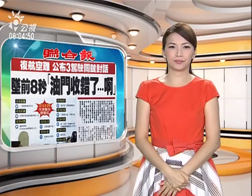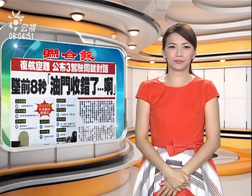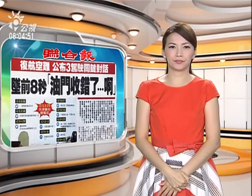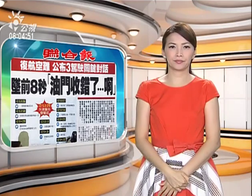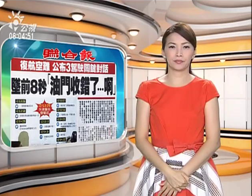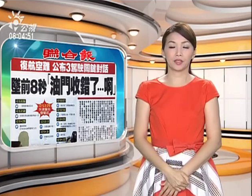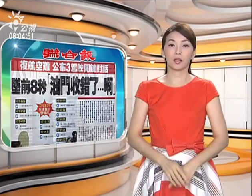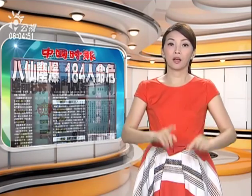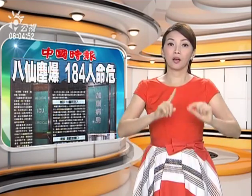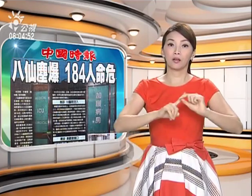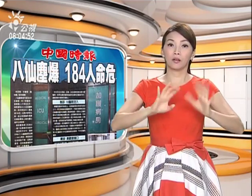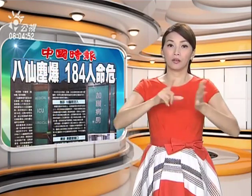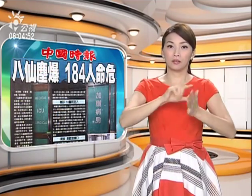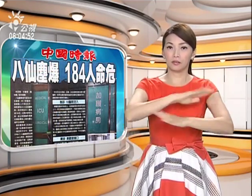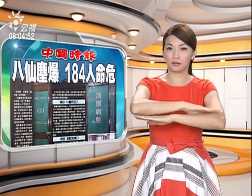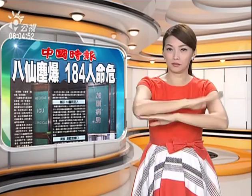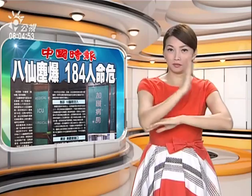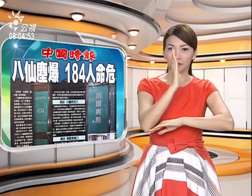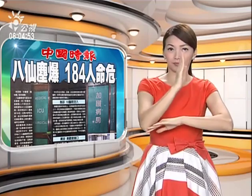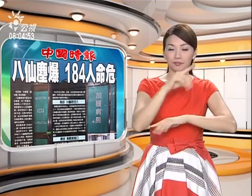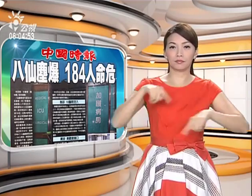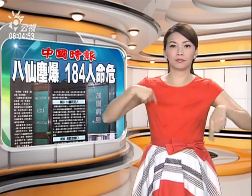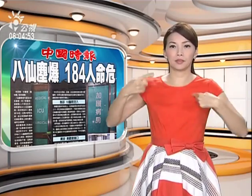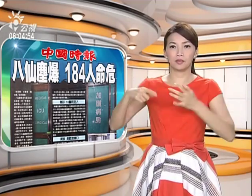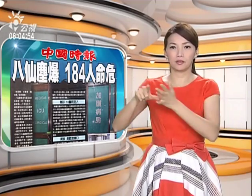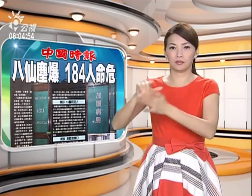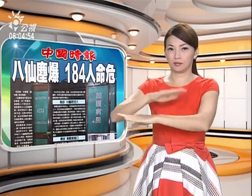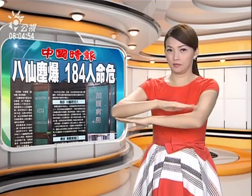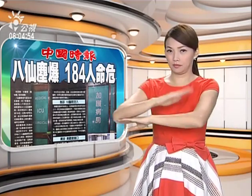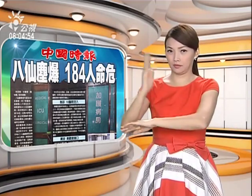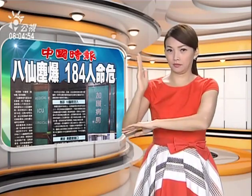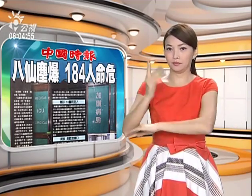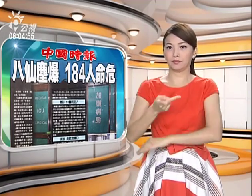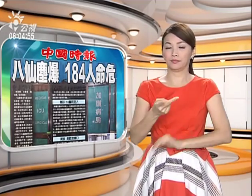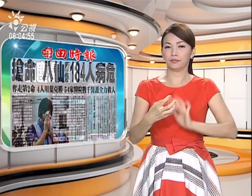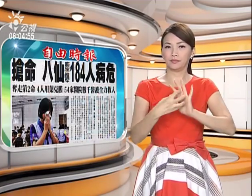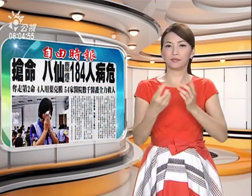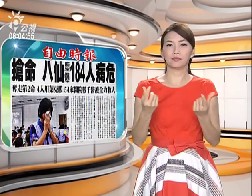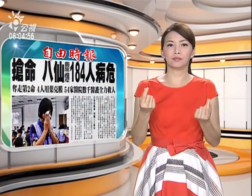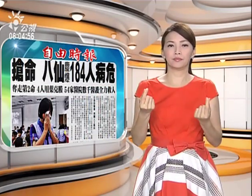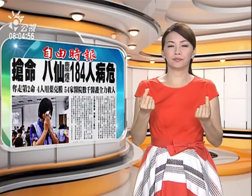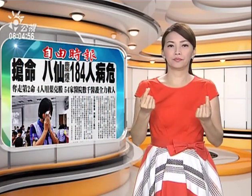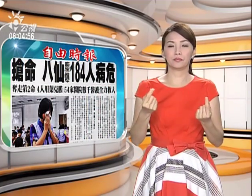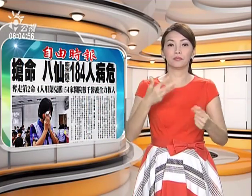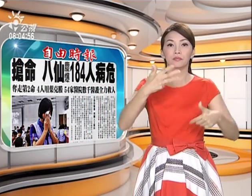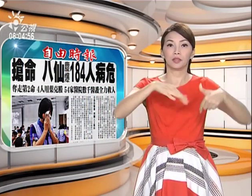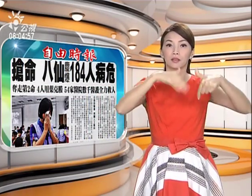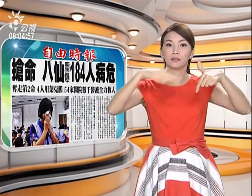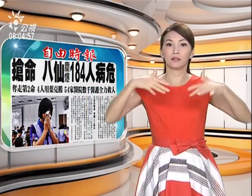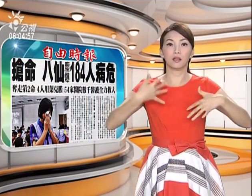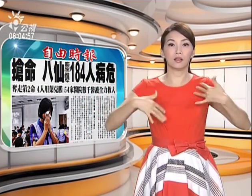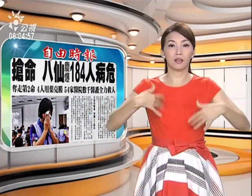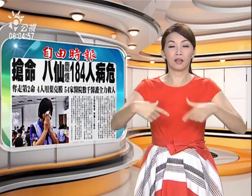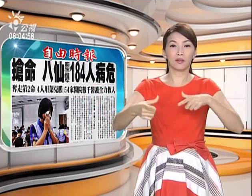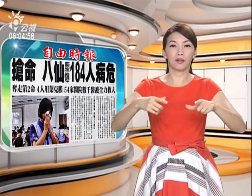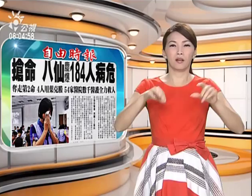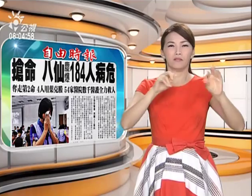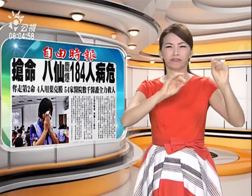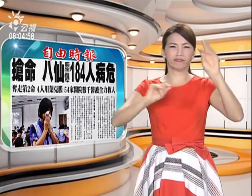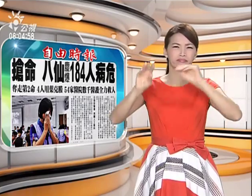再来看中国时报和自由时报的头条一样，都是八仙乐园晨报已经造成了2人